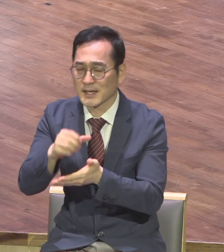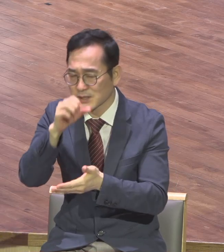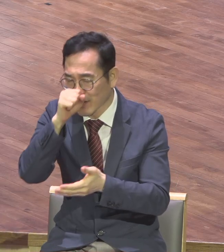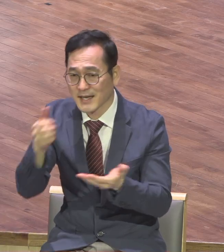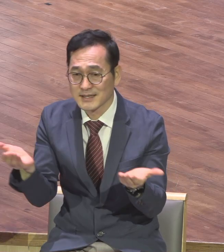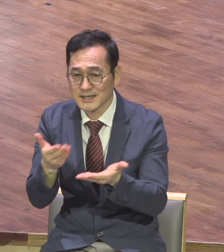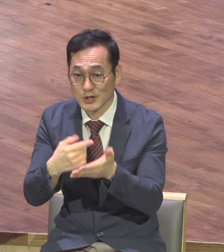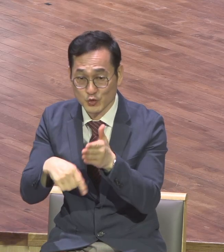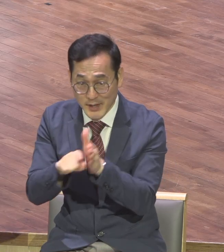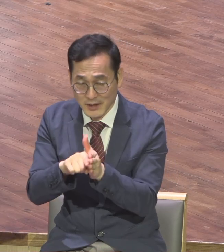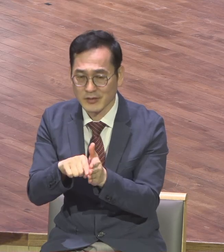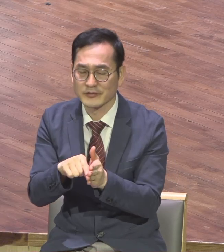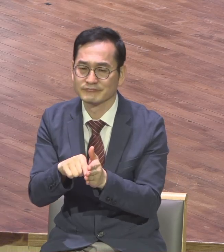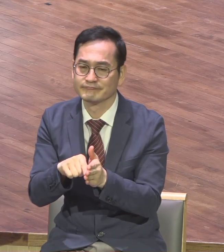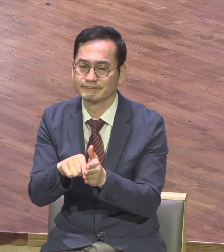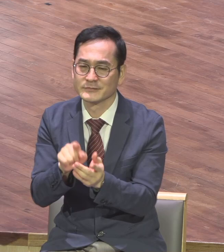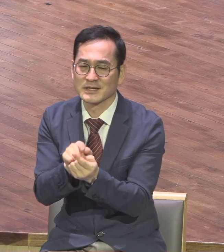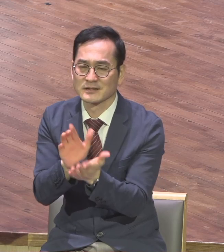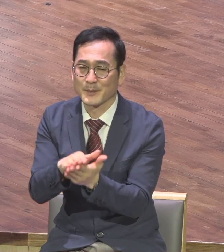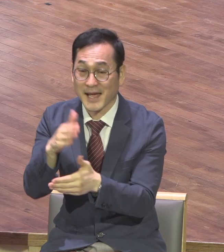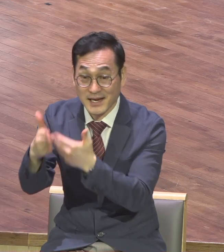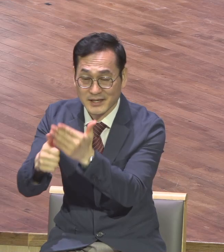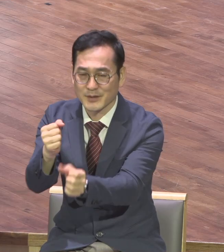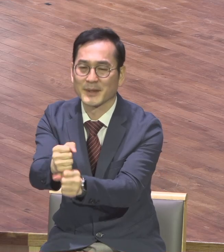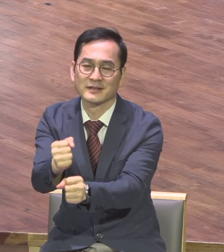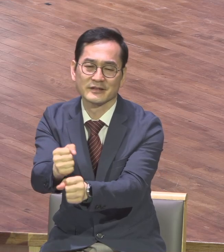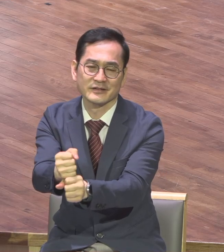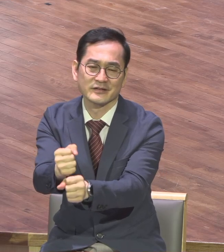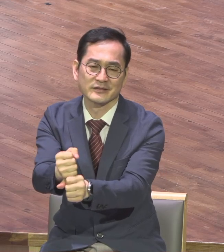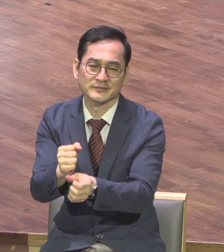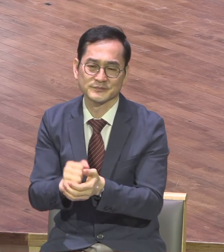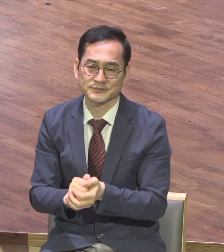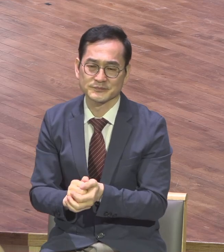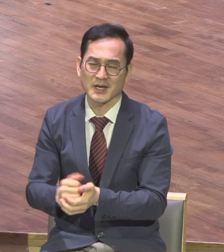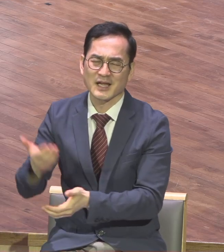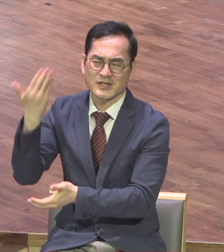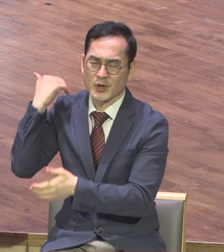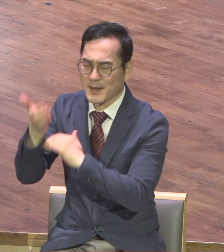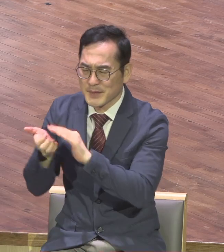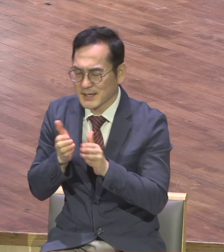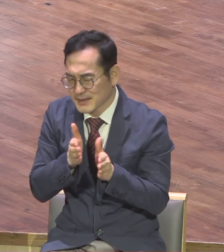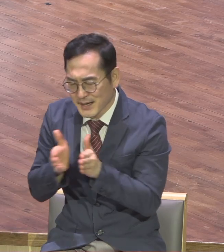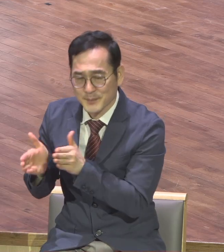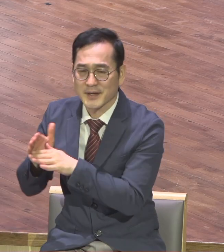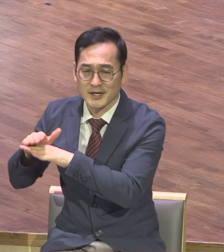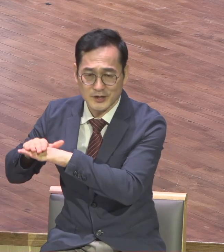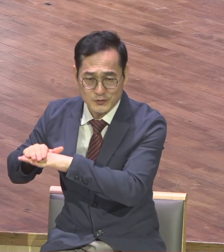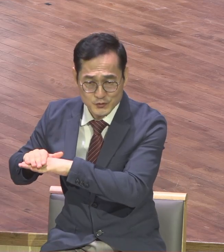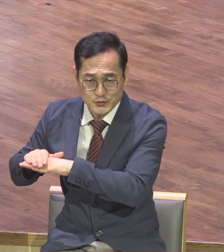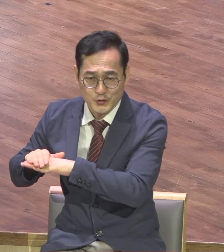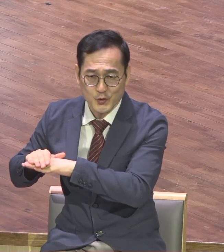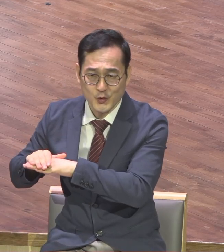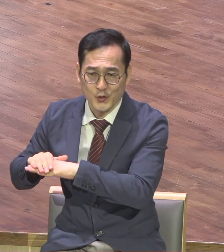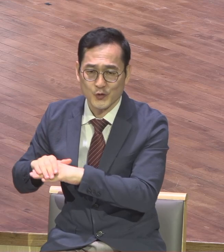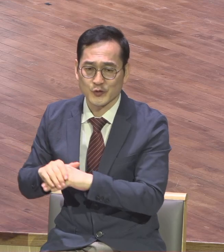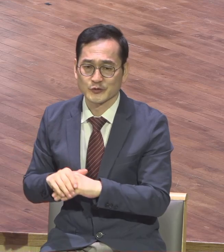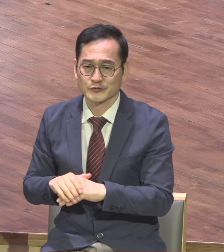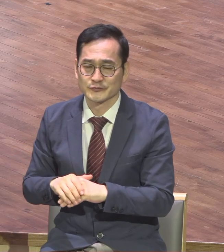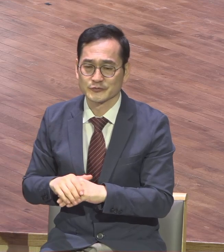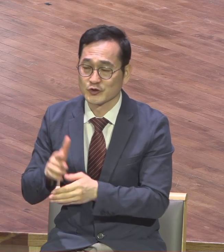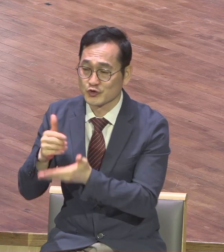위하여 지으심을 받은 자니 이 일은 하나님이 전에 예비하사 우리로 그 가운데서 행하게